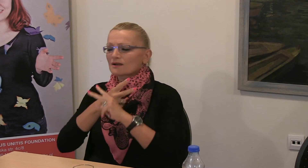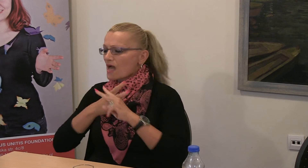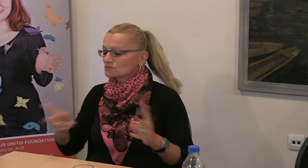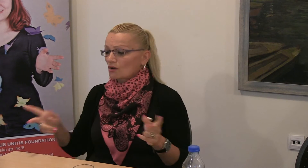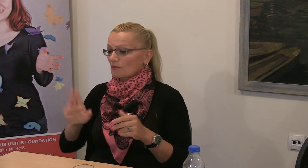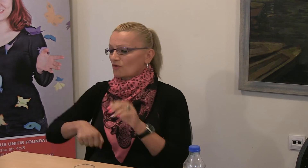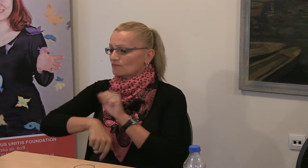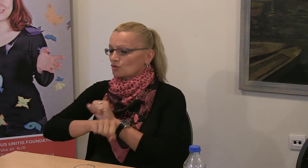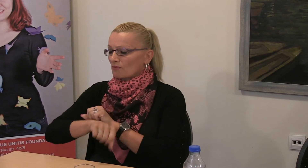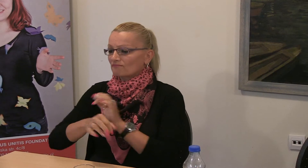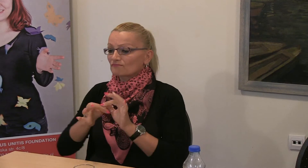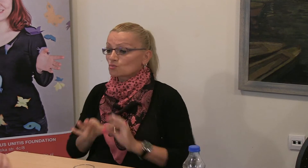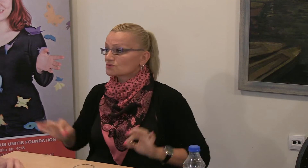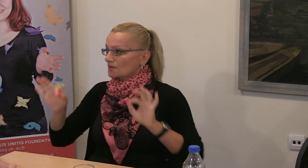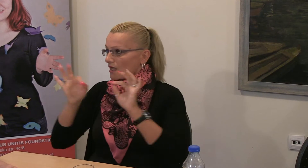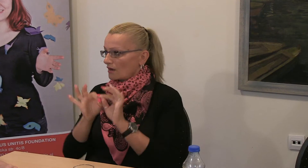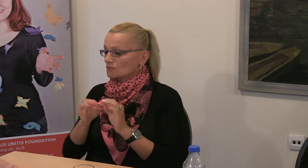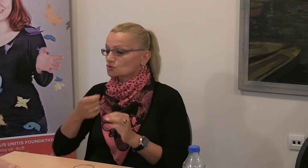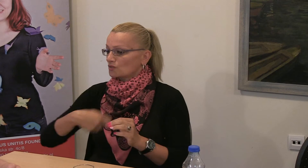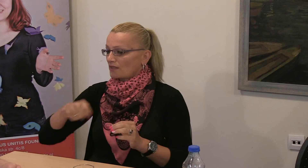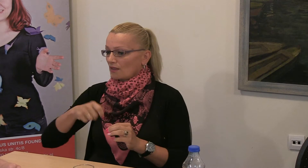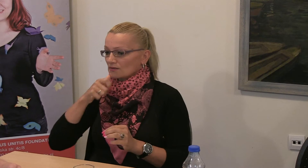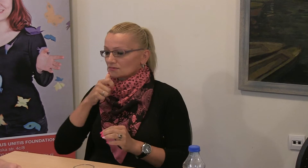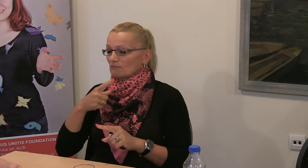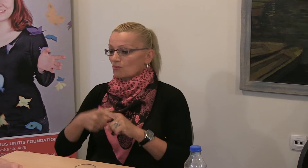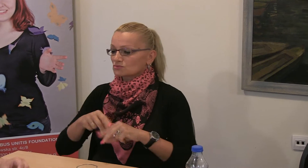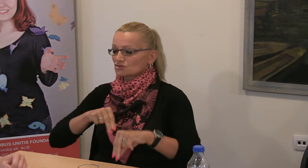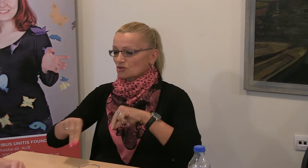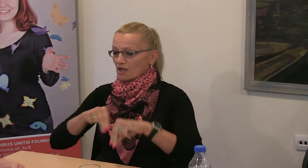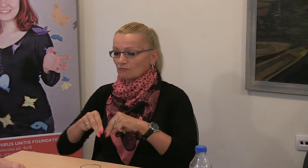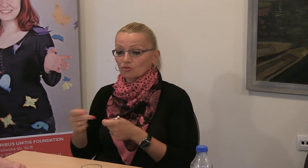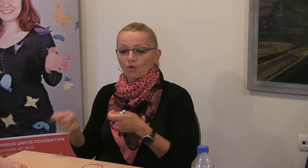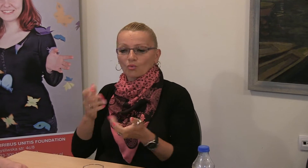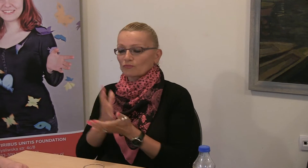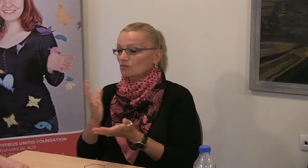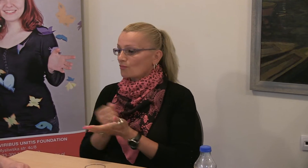takmičenjima, donosimo dosta pekara. To su fudbal, šah,